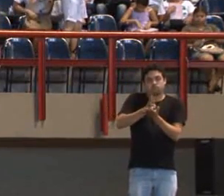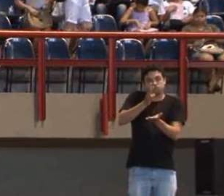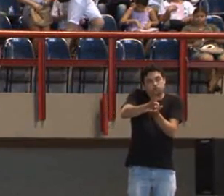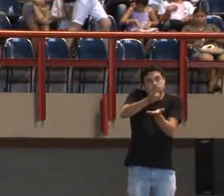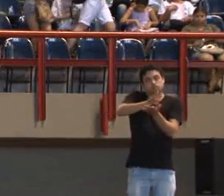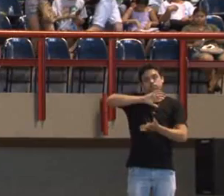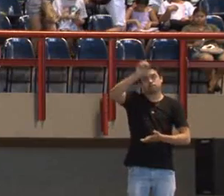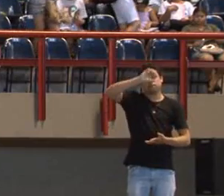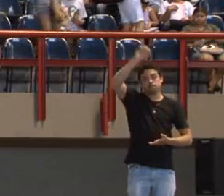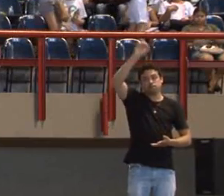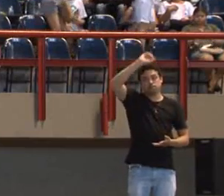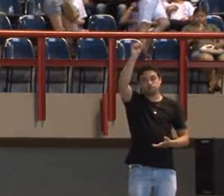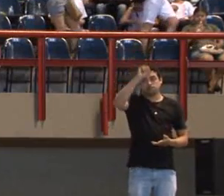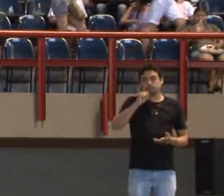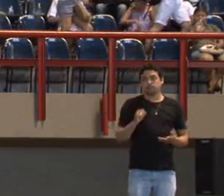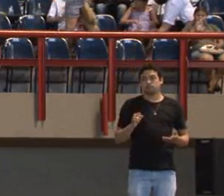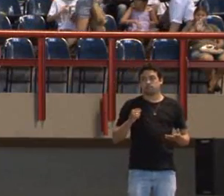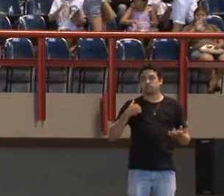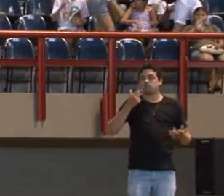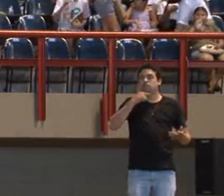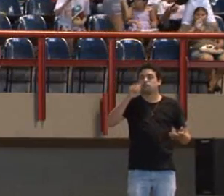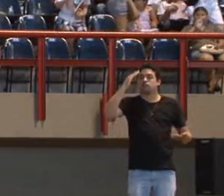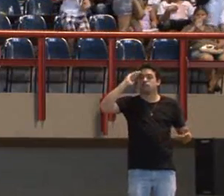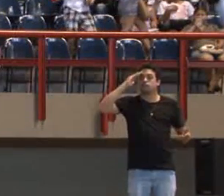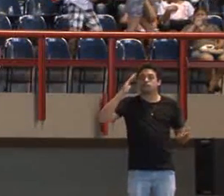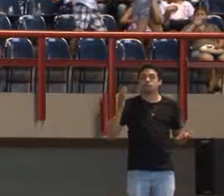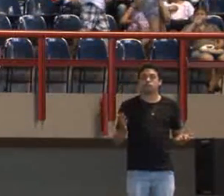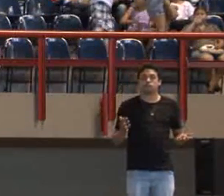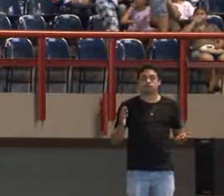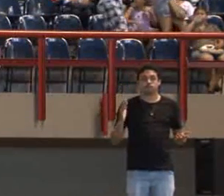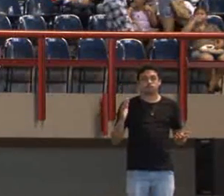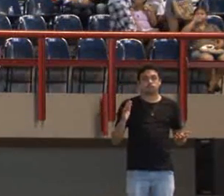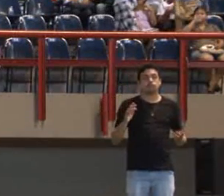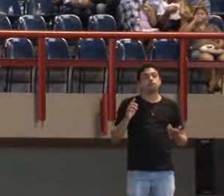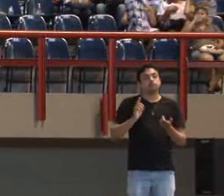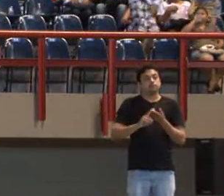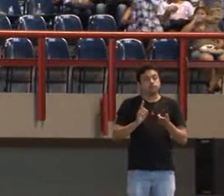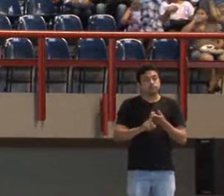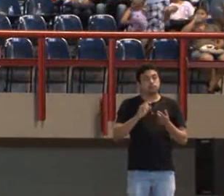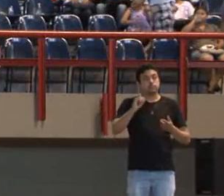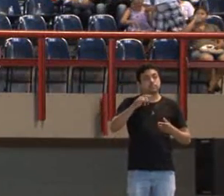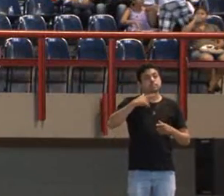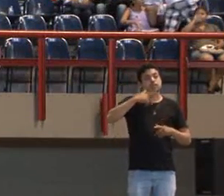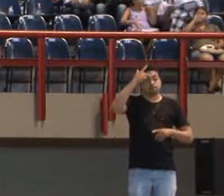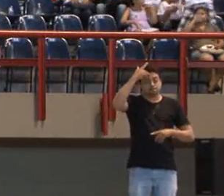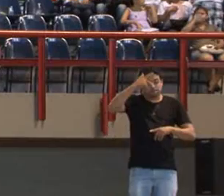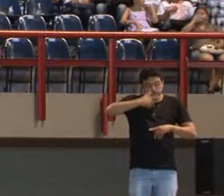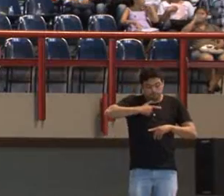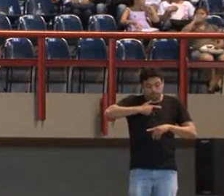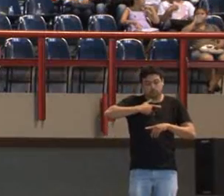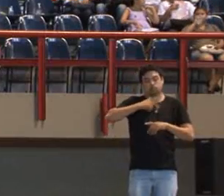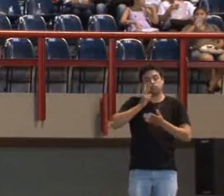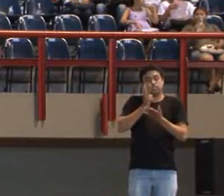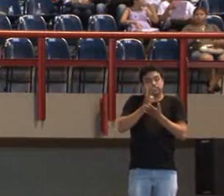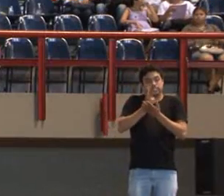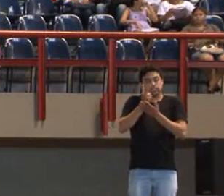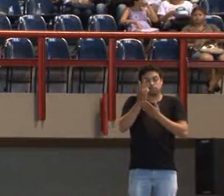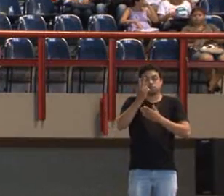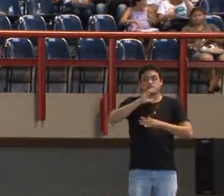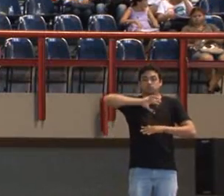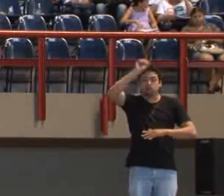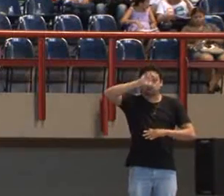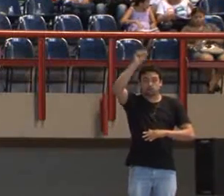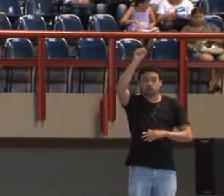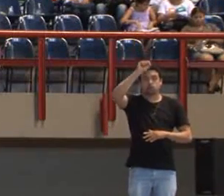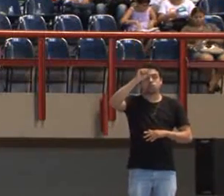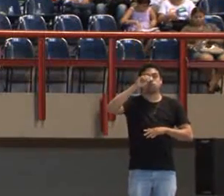invencível. Quem conseguiu entender o que eu disse? Se você vence a si mesmo, você se torna